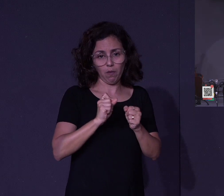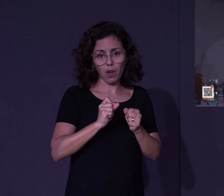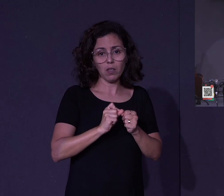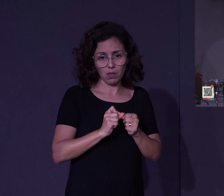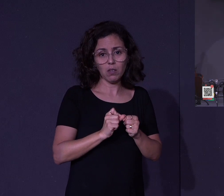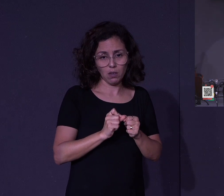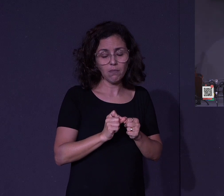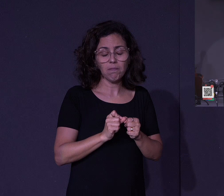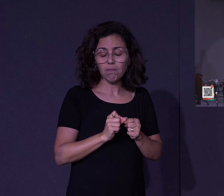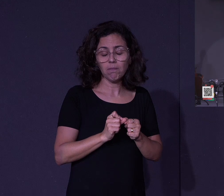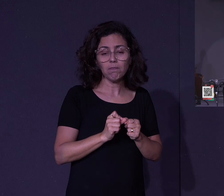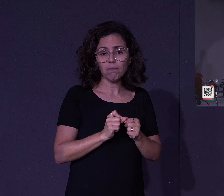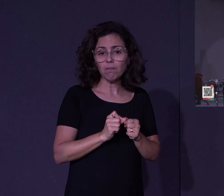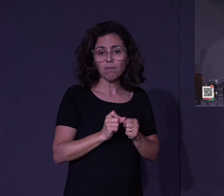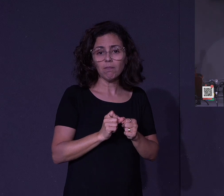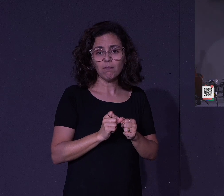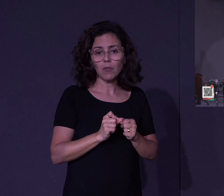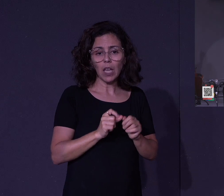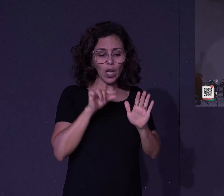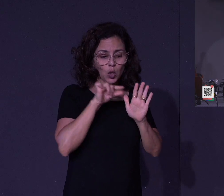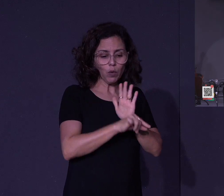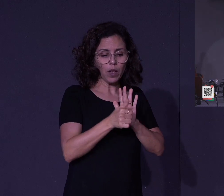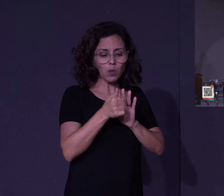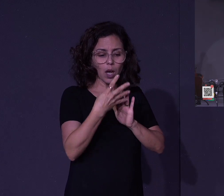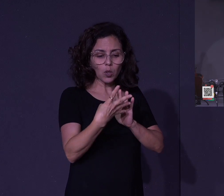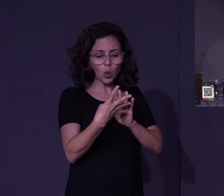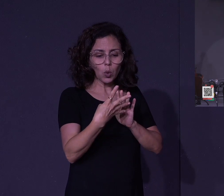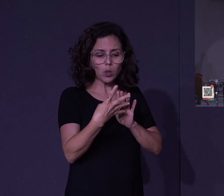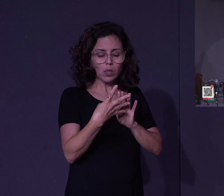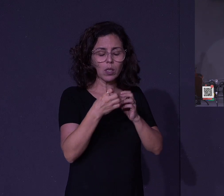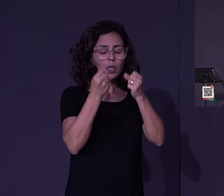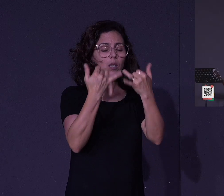No verso 14, vemos que Jesus toca no caixão.